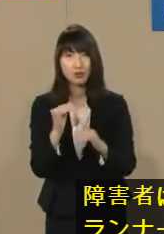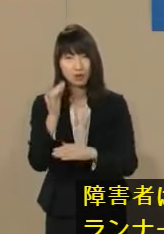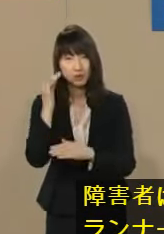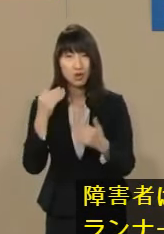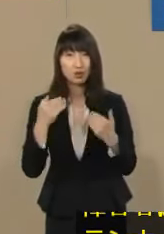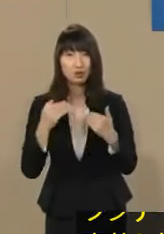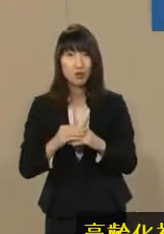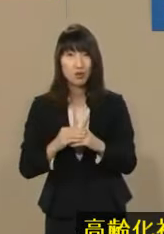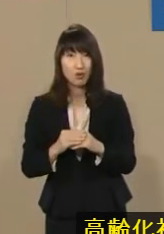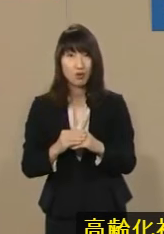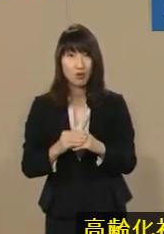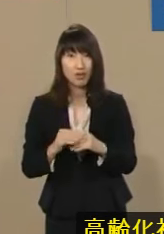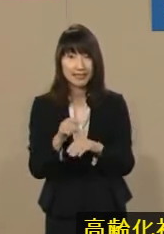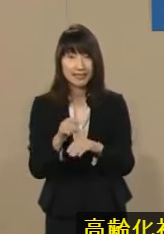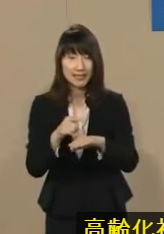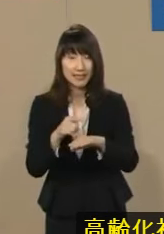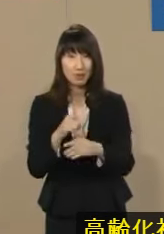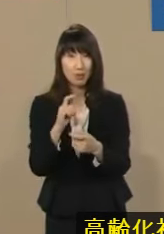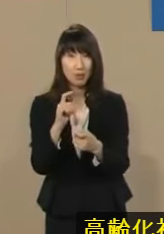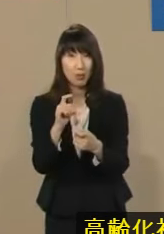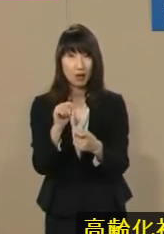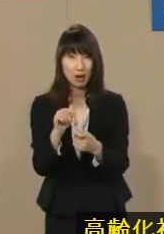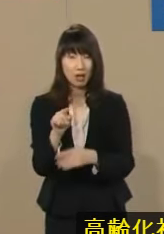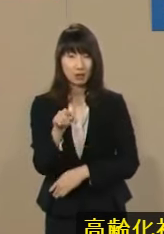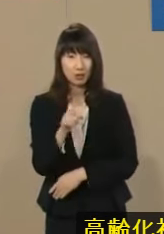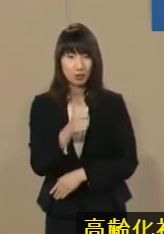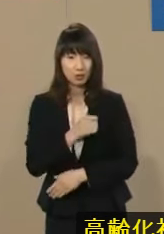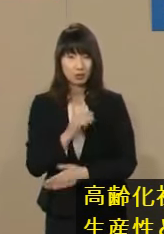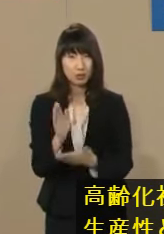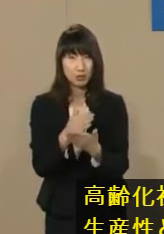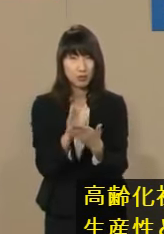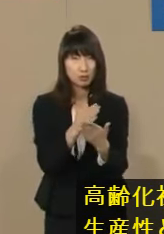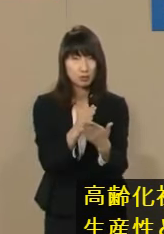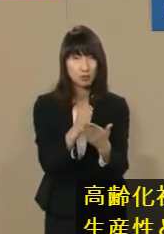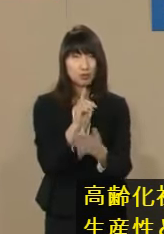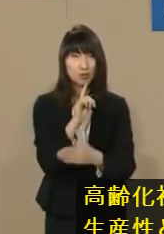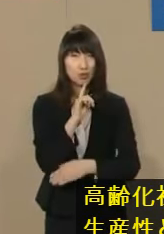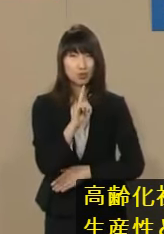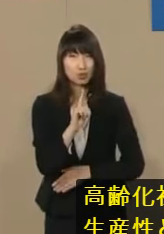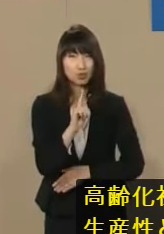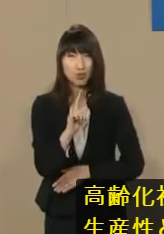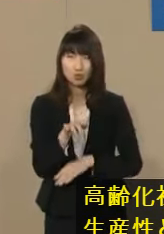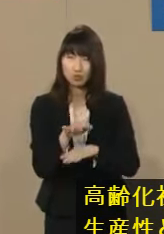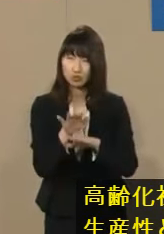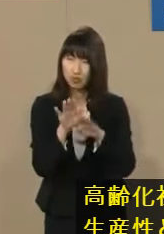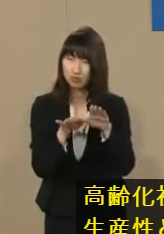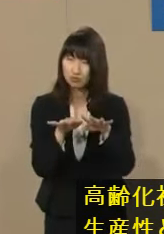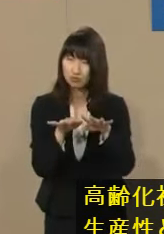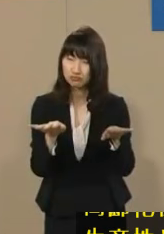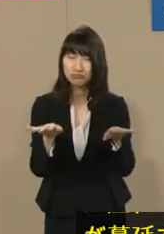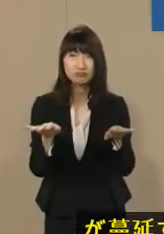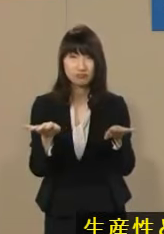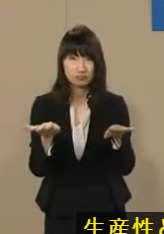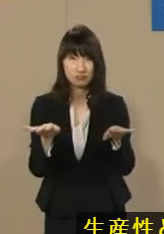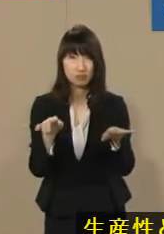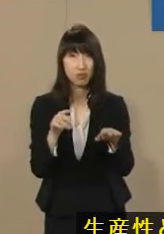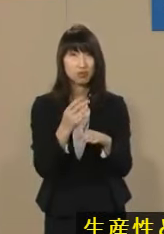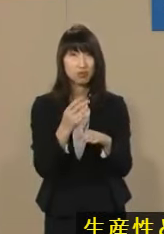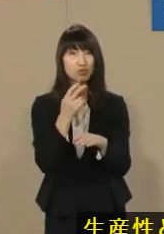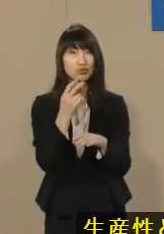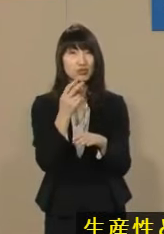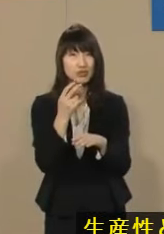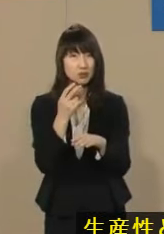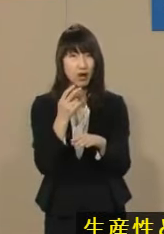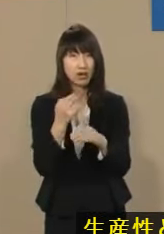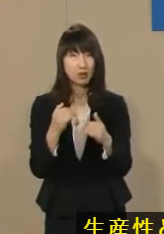。生産性という言葉が人の命を選別するような、そんな空気が蔓延する時代、そんな空気は確実